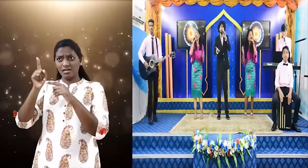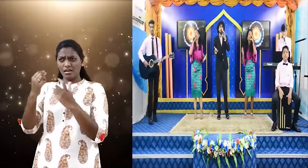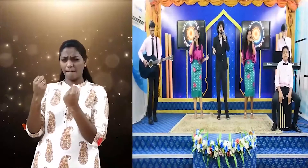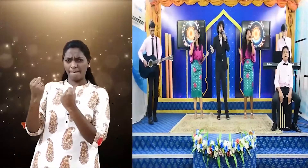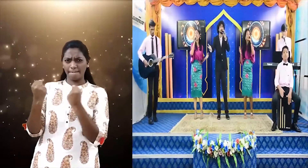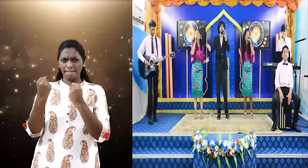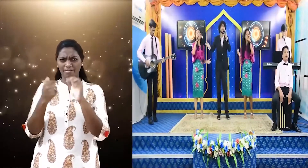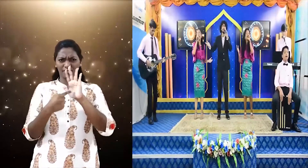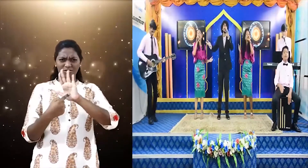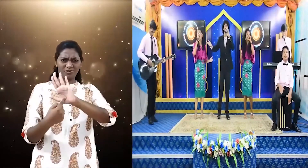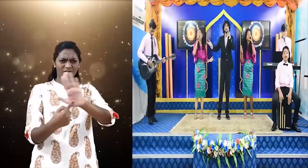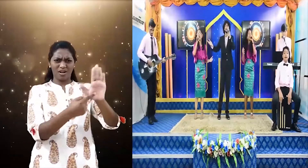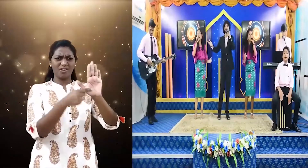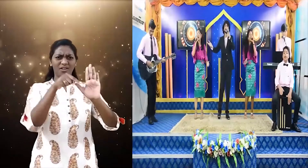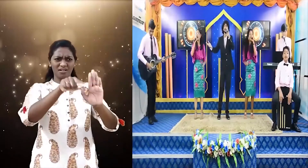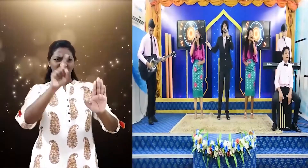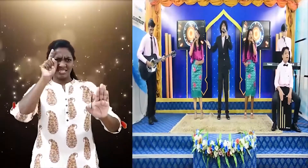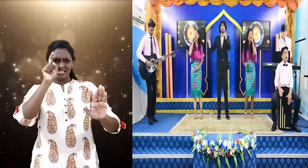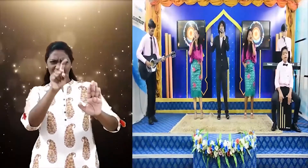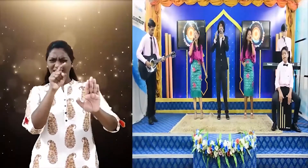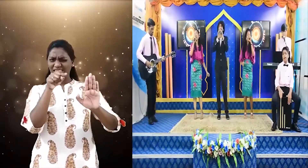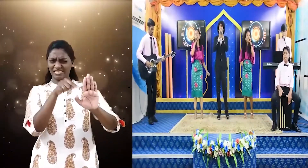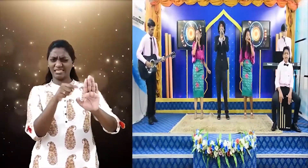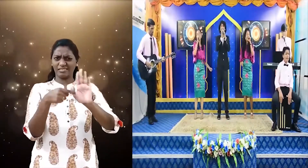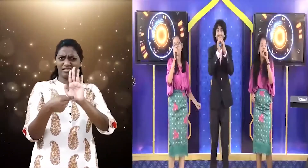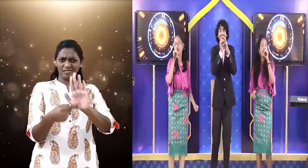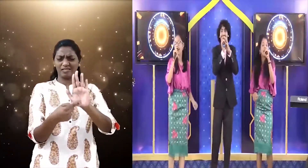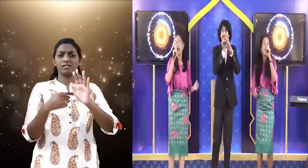यीशु की सामर्थ्य दिखाने का,